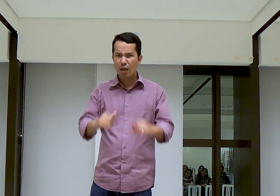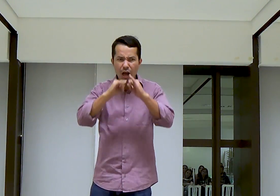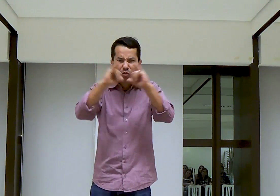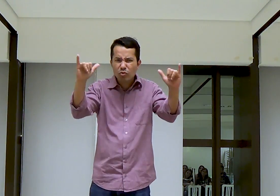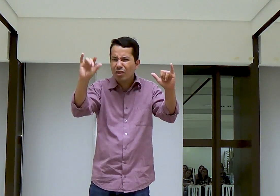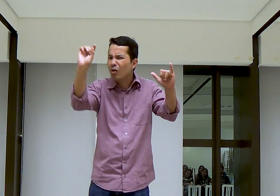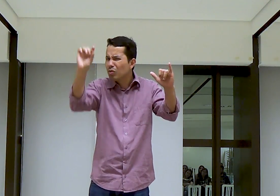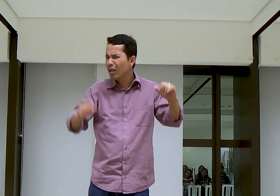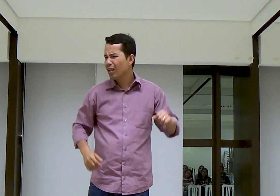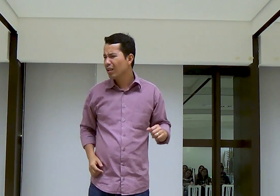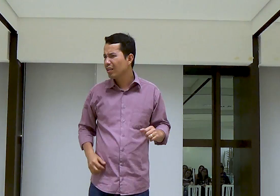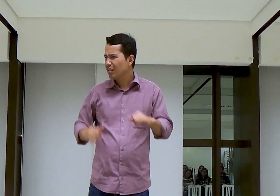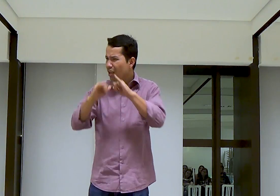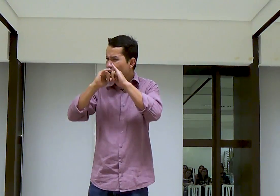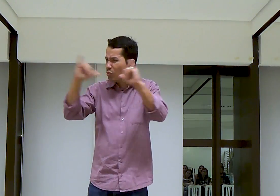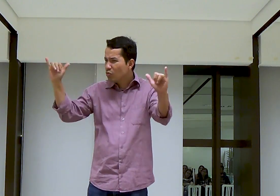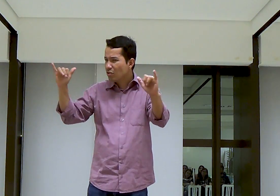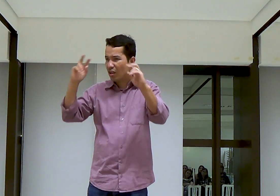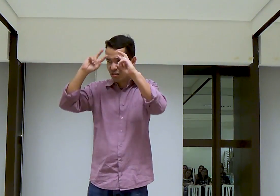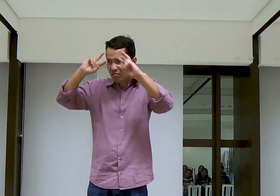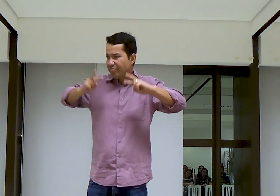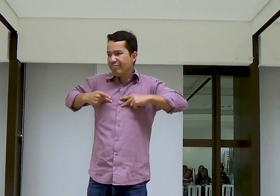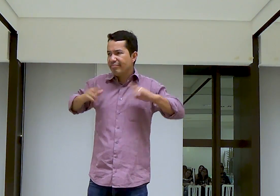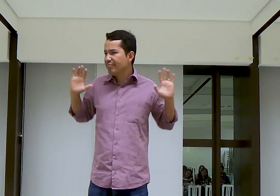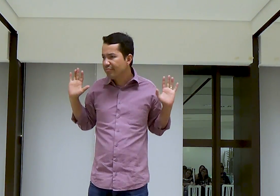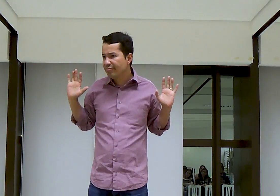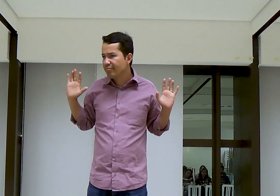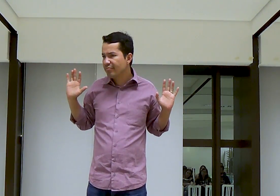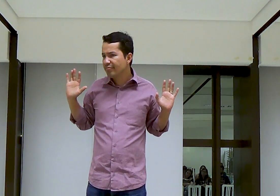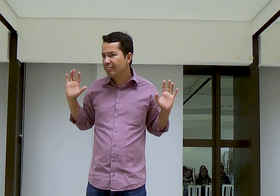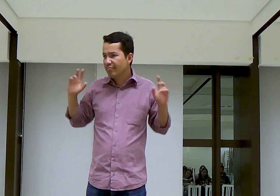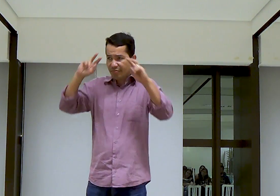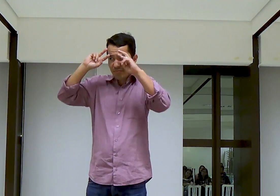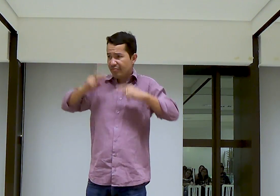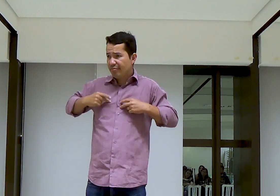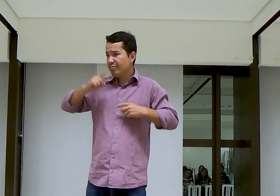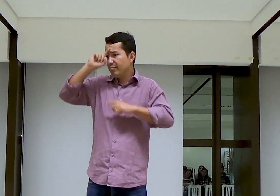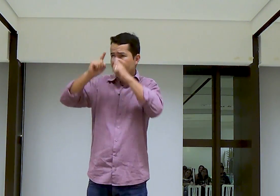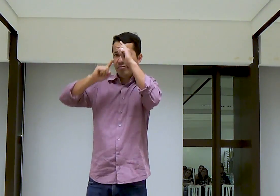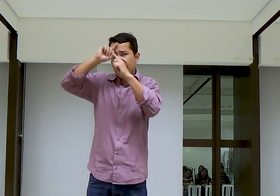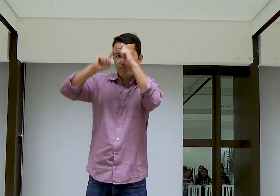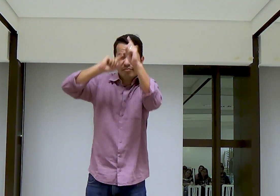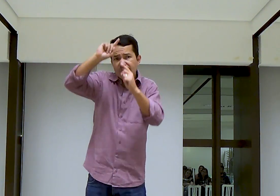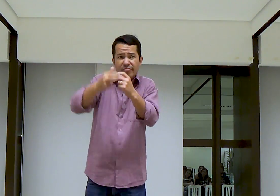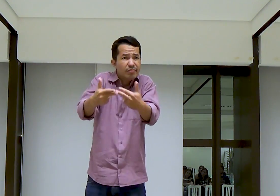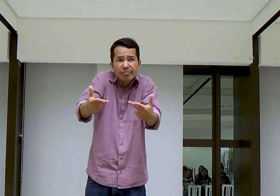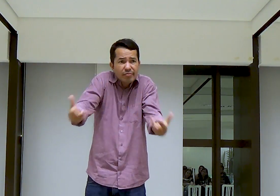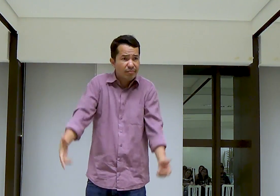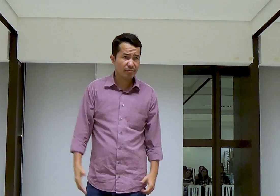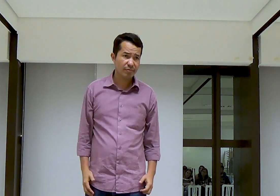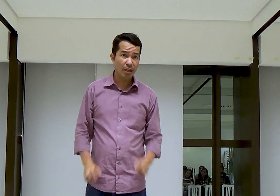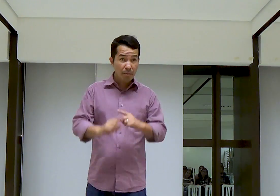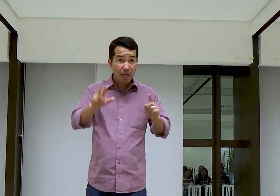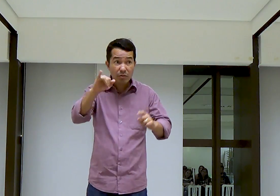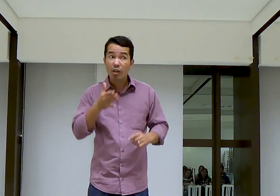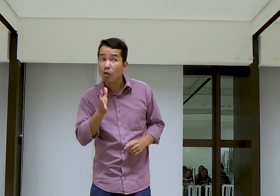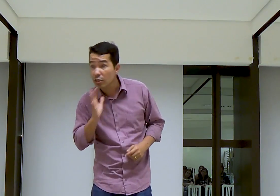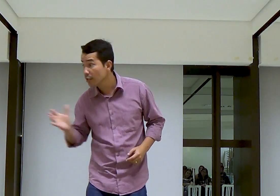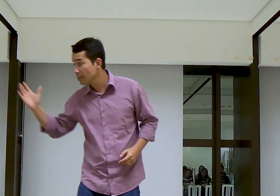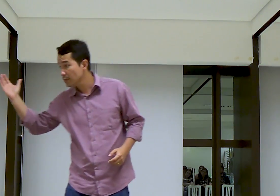sabem. Mas você vai anunciar o quê? Você não vai anunciar do seu próprio intelecto. Você não vai anunciar as